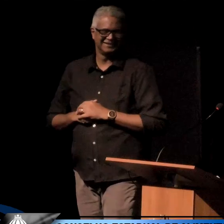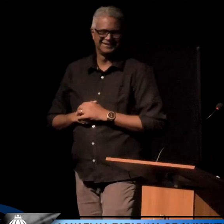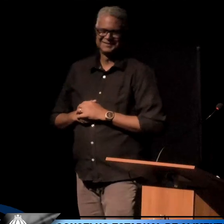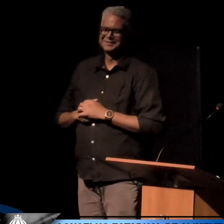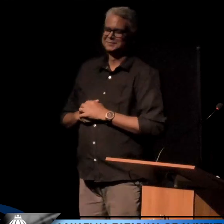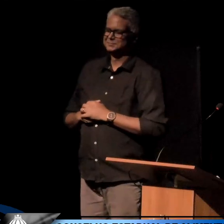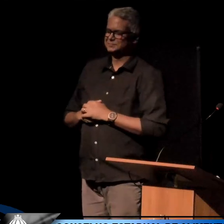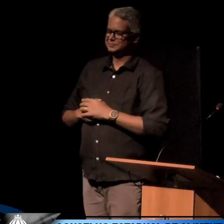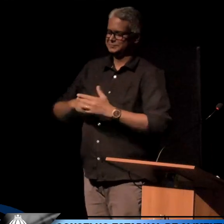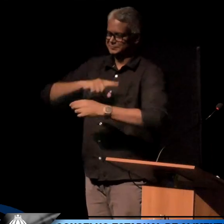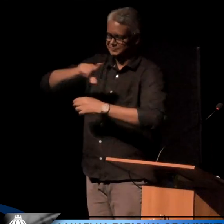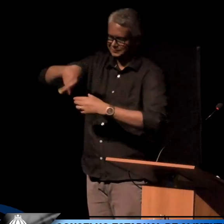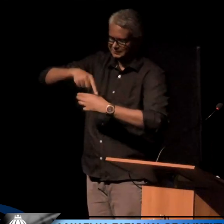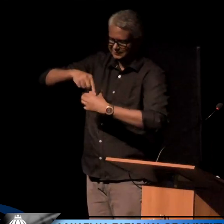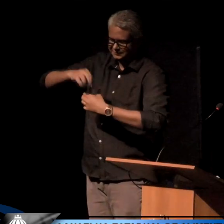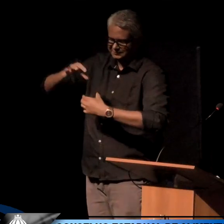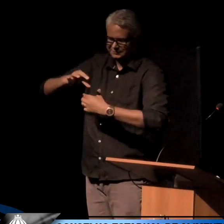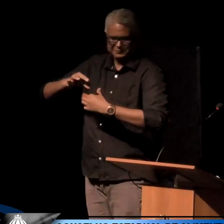vamos lá